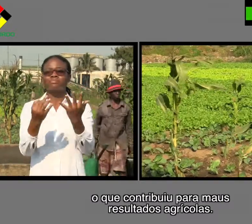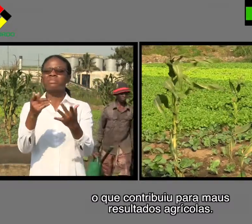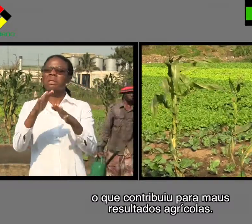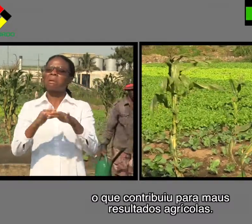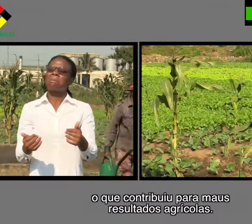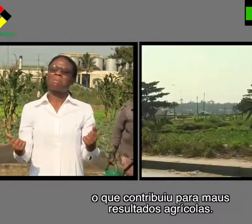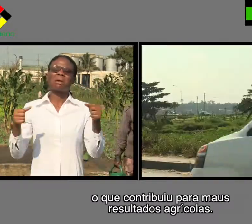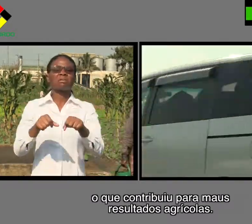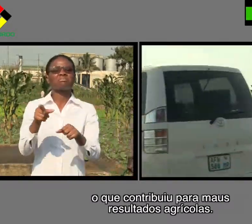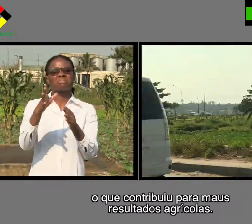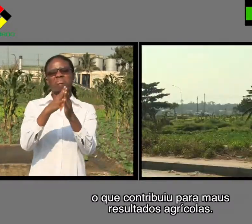agrícolas.